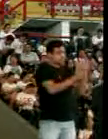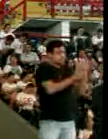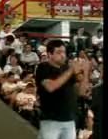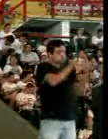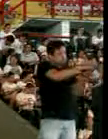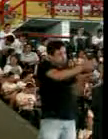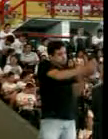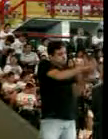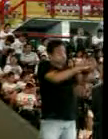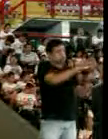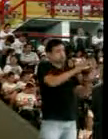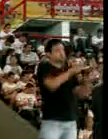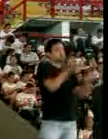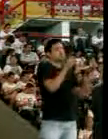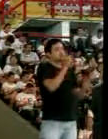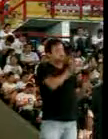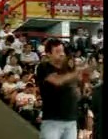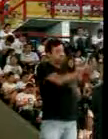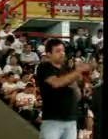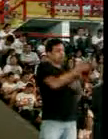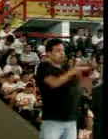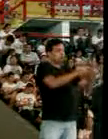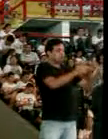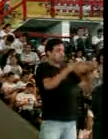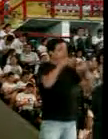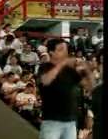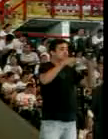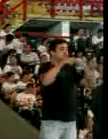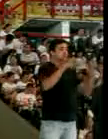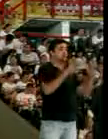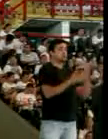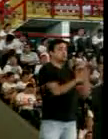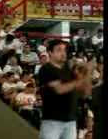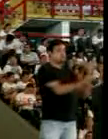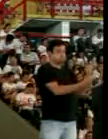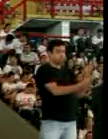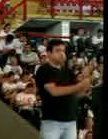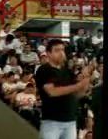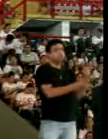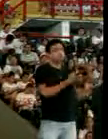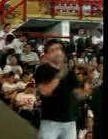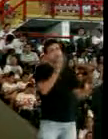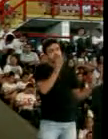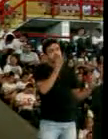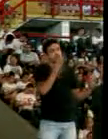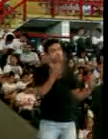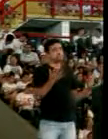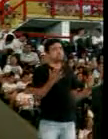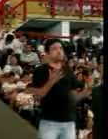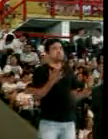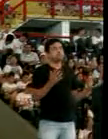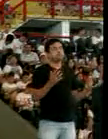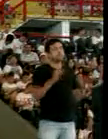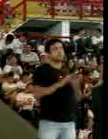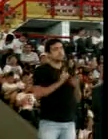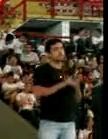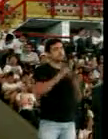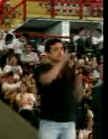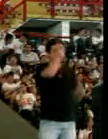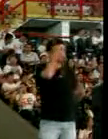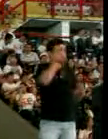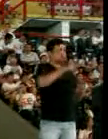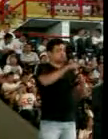a continuidade daqueles recursos naturais. Por exemplo, o uso intensivo